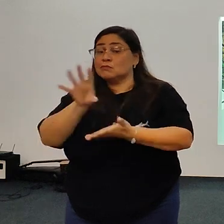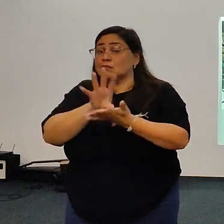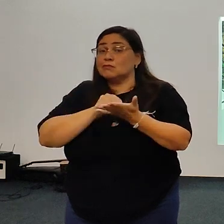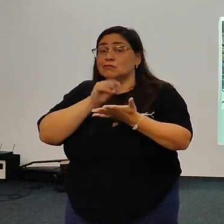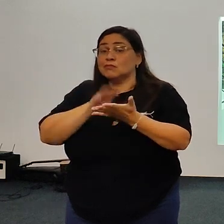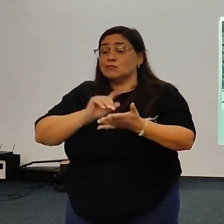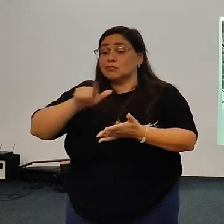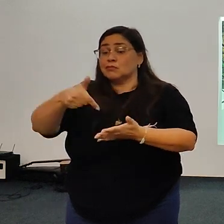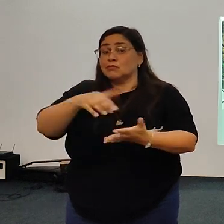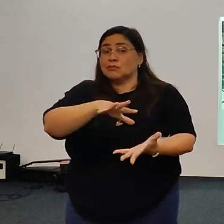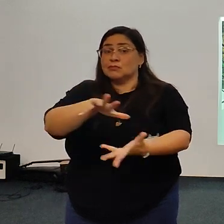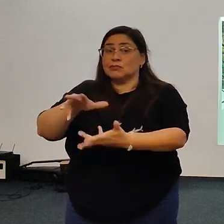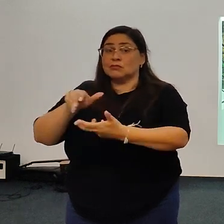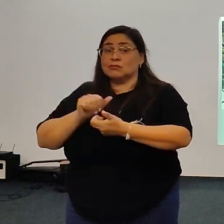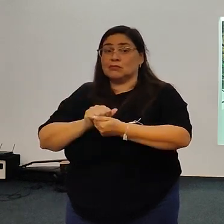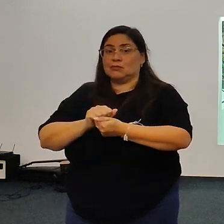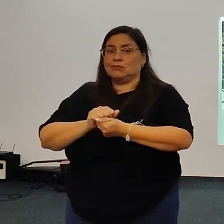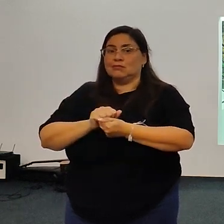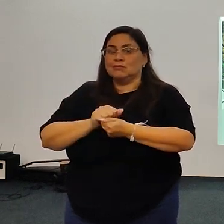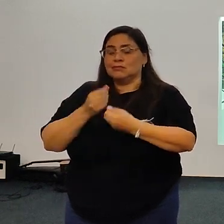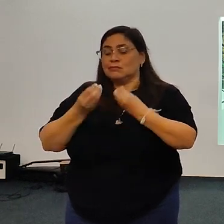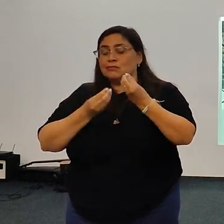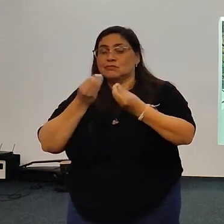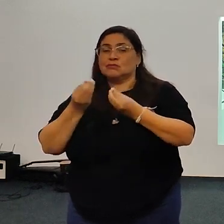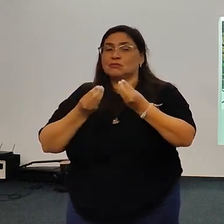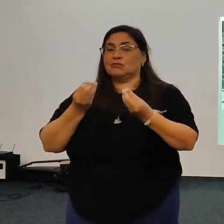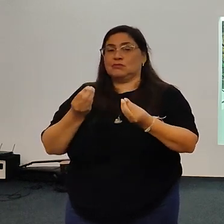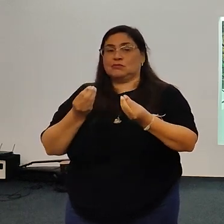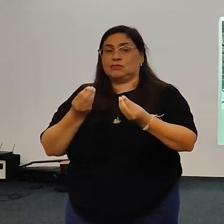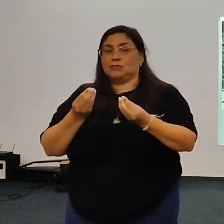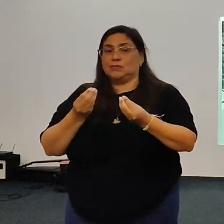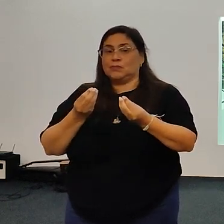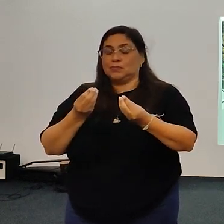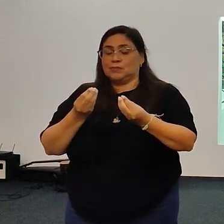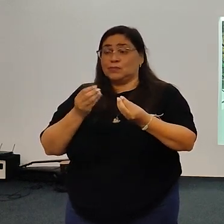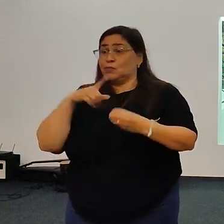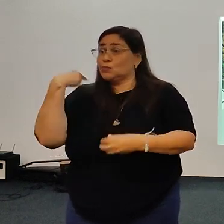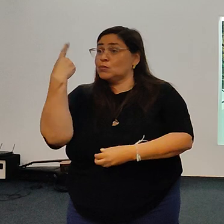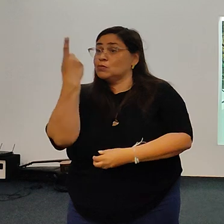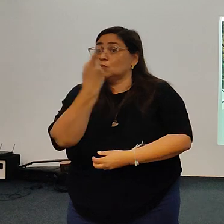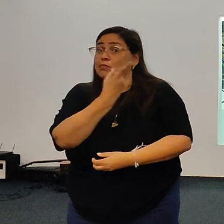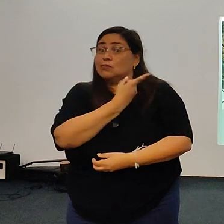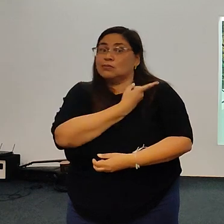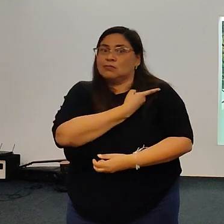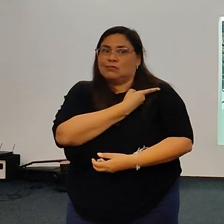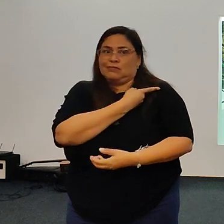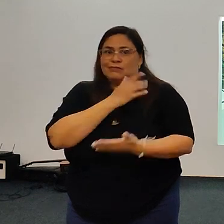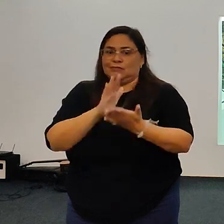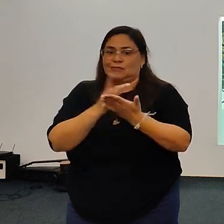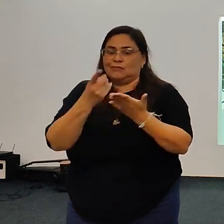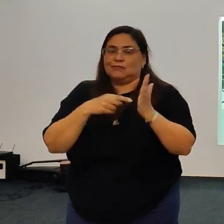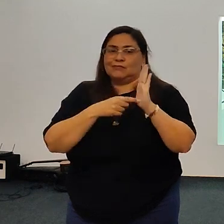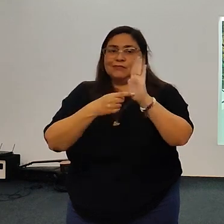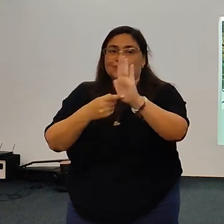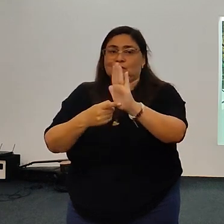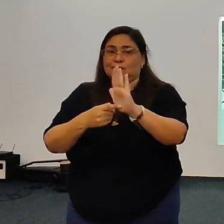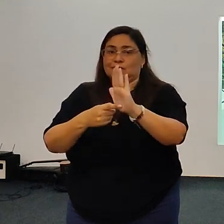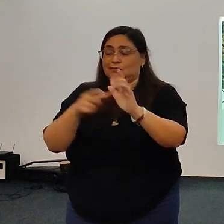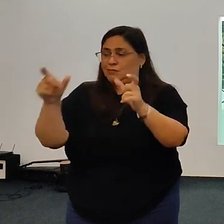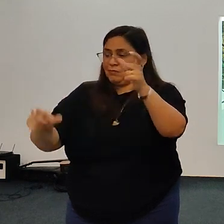fora? Como alguém que tem que ser o exemplo, porque como disse Billy Graham, nós somos as Bíblias que o mundo aí fora